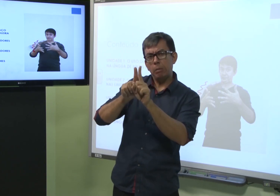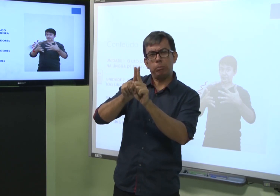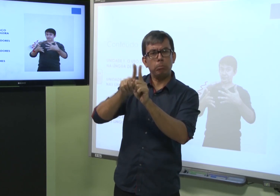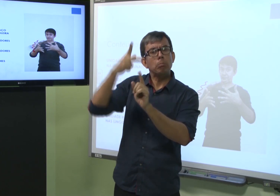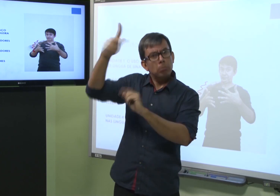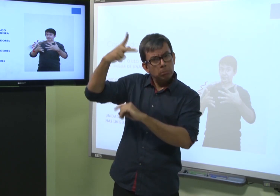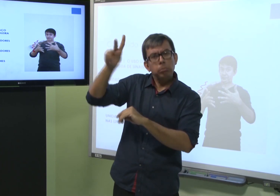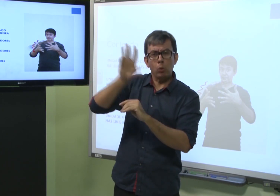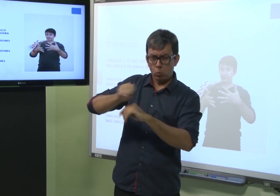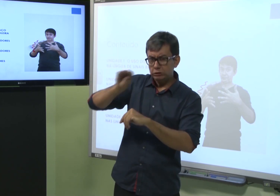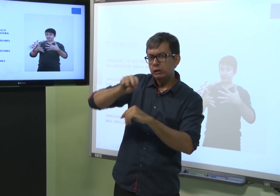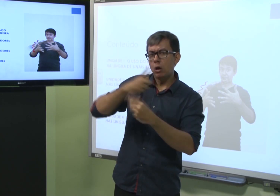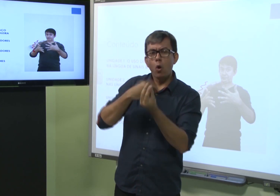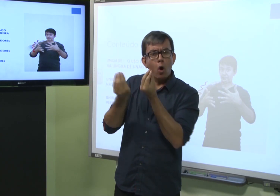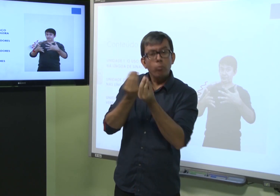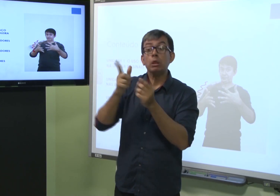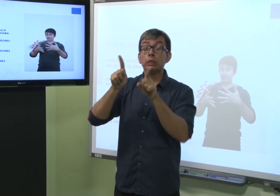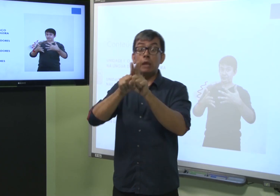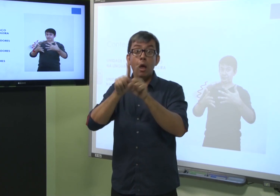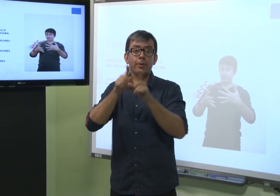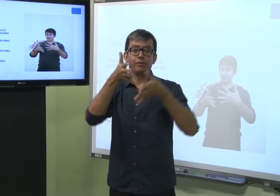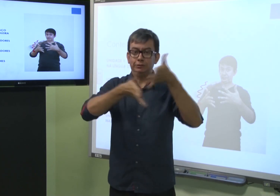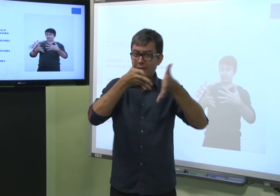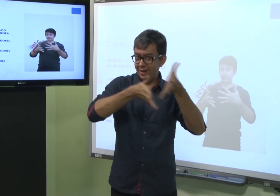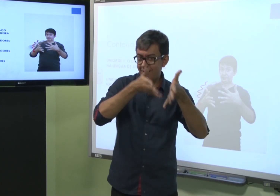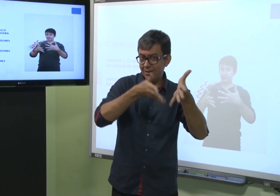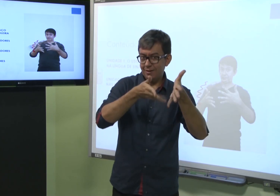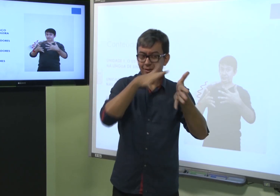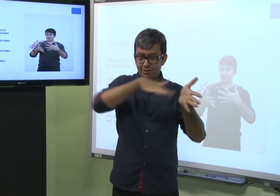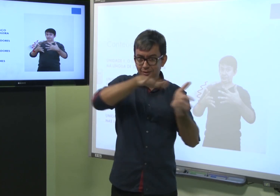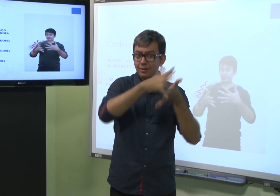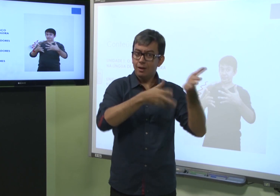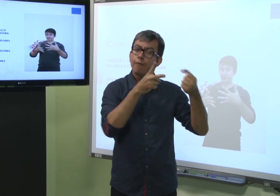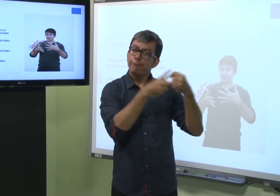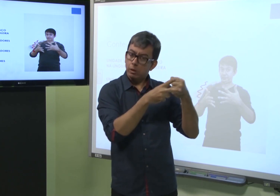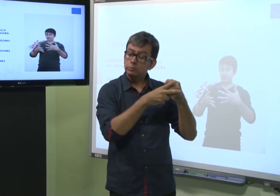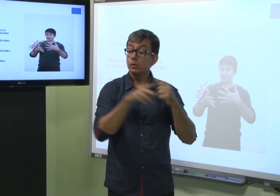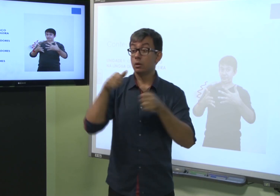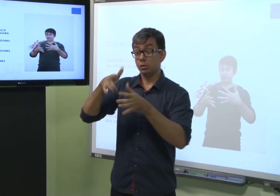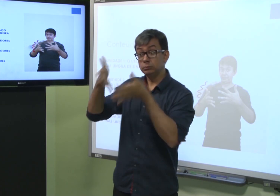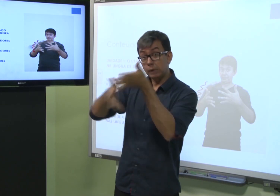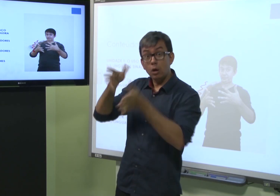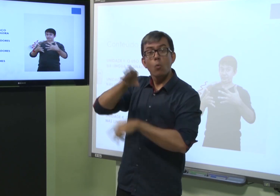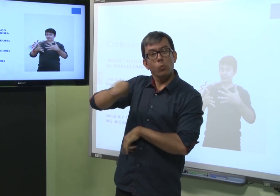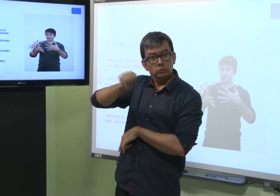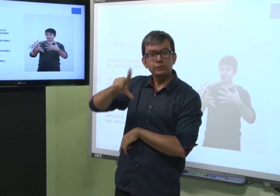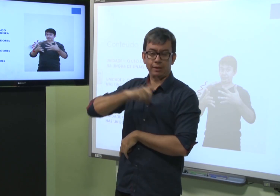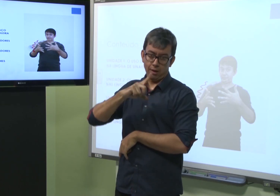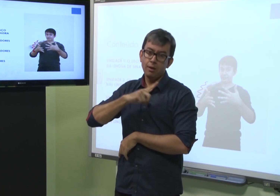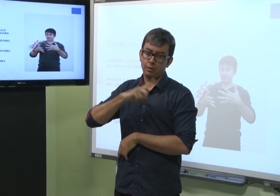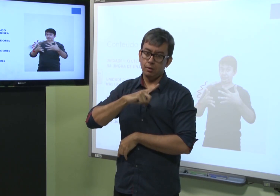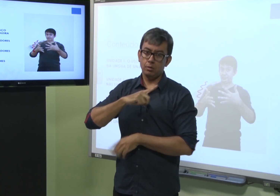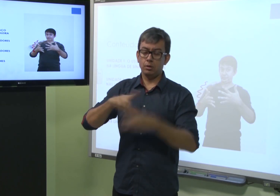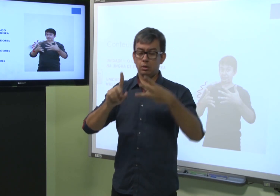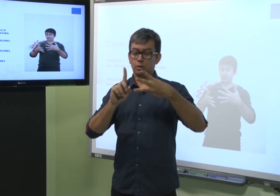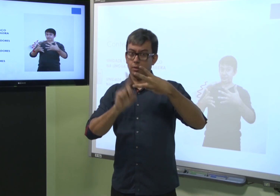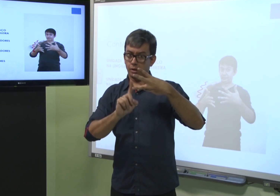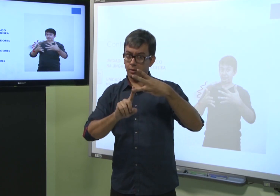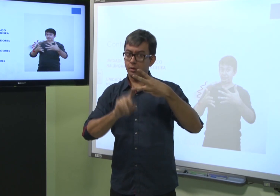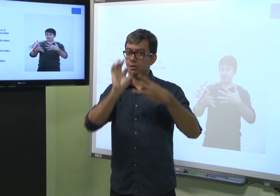línguas faladas em outros lugares, em outros países. Como que se ocorre, como que se